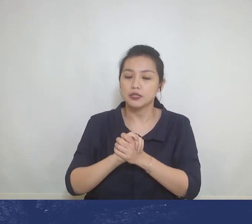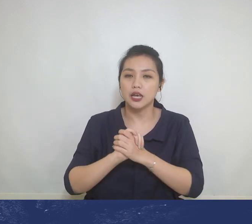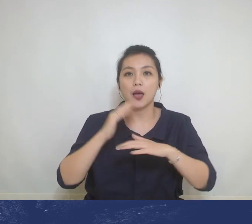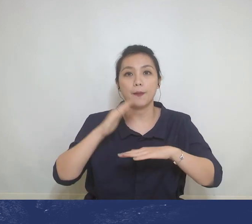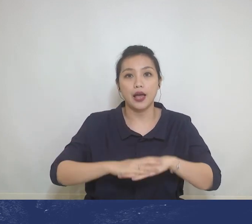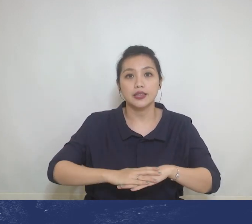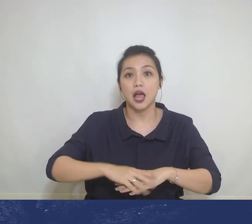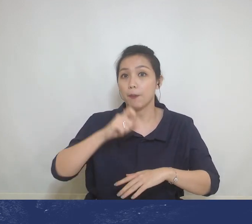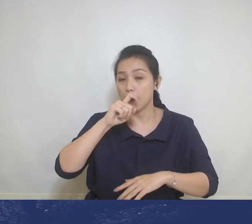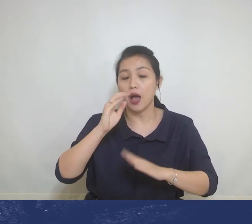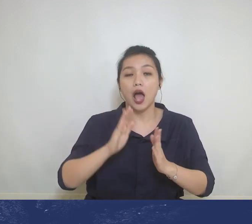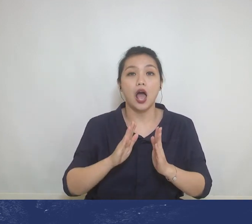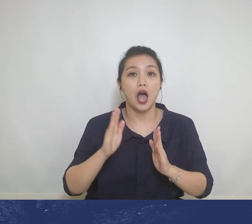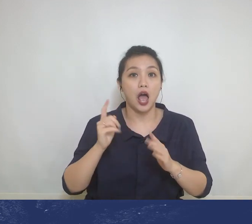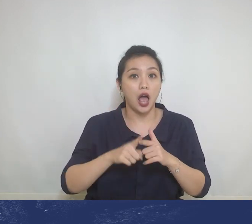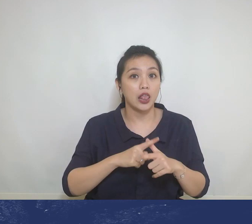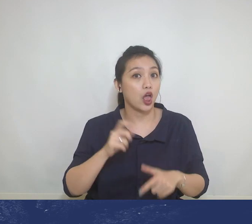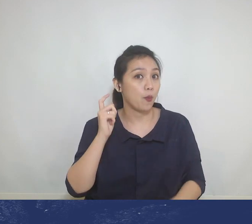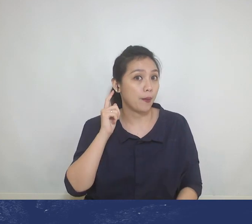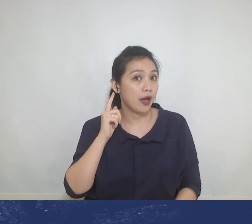kepada papanya atau kepada mamanya.